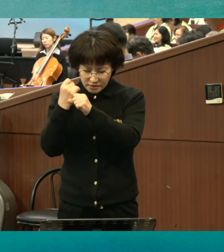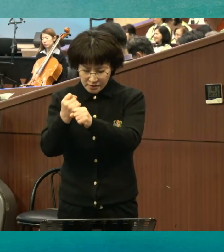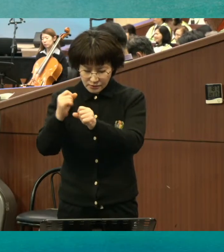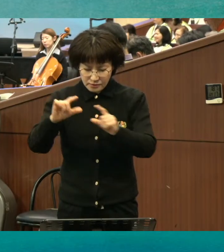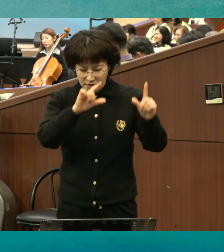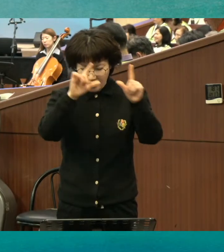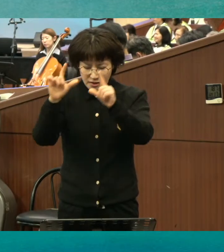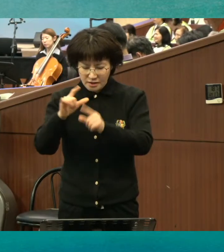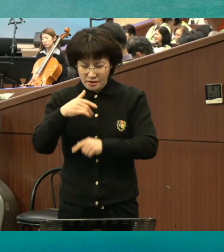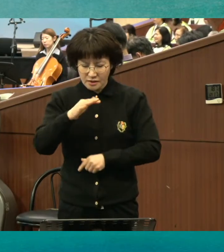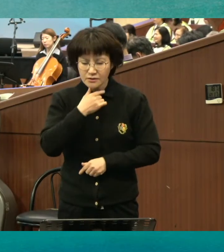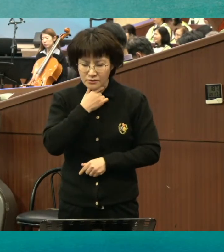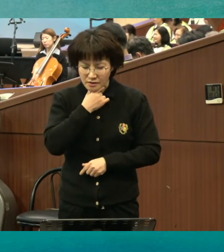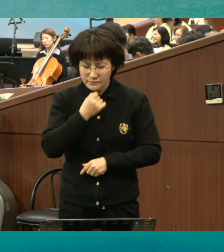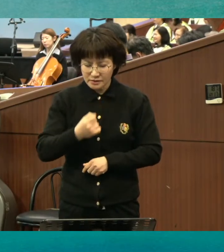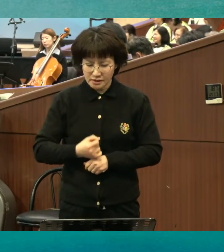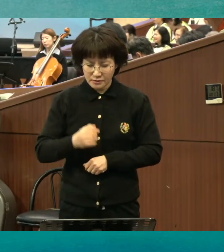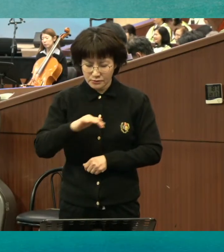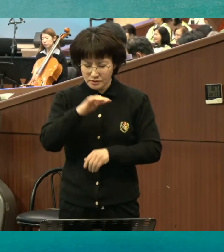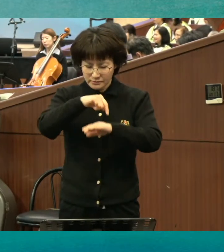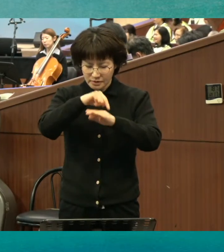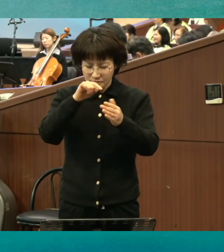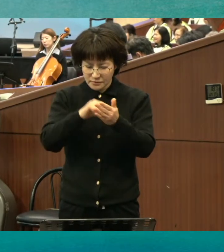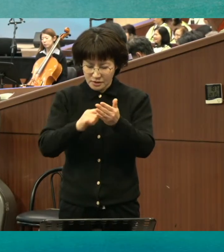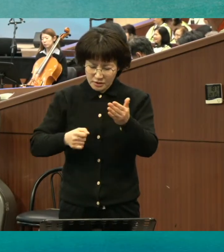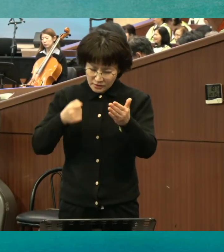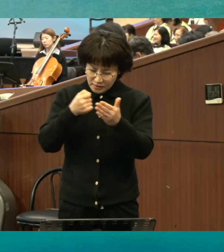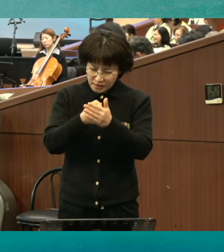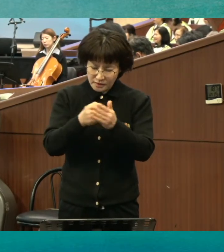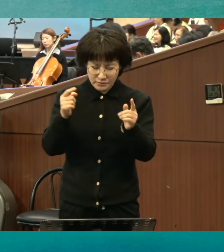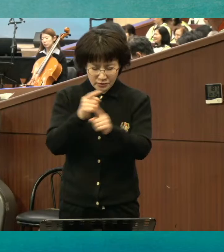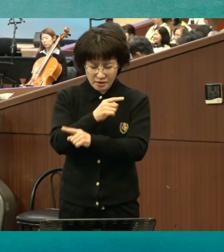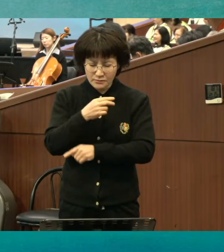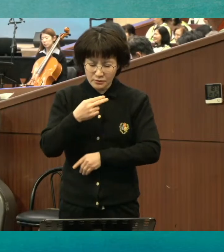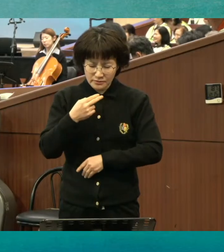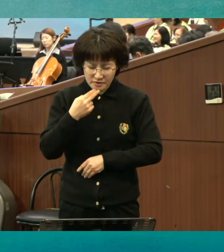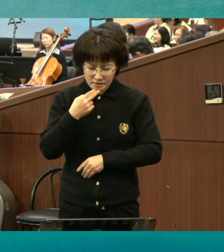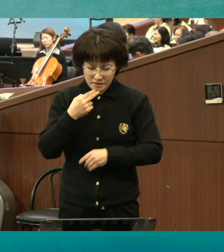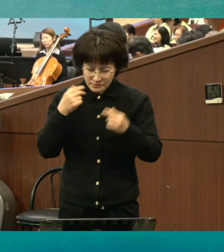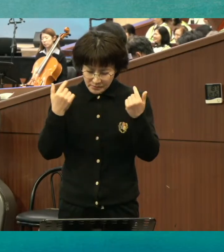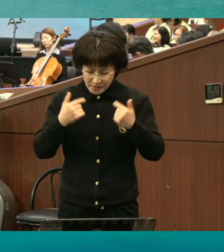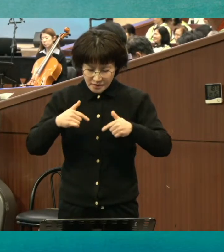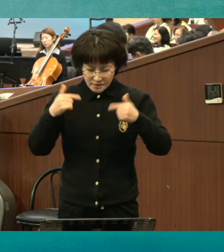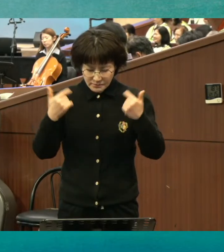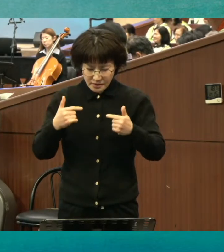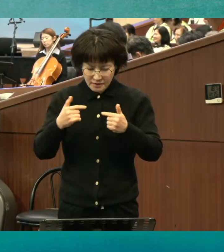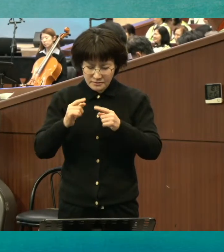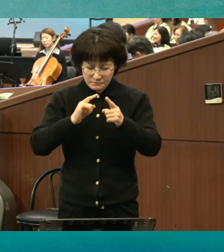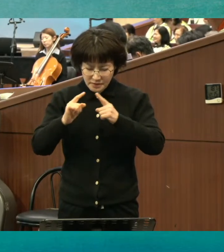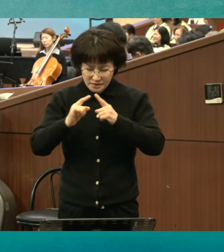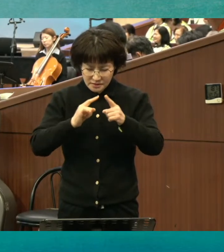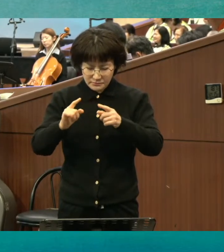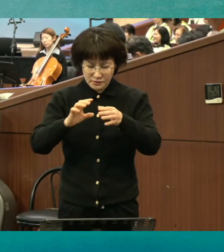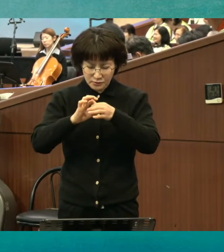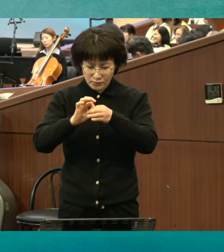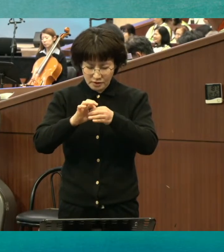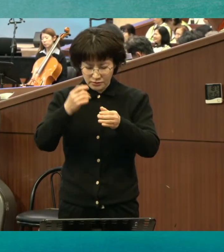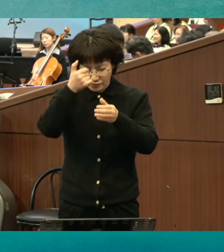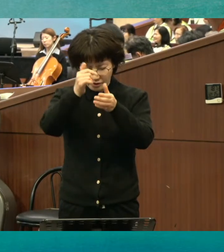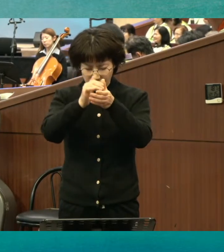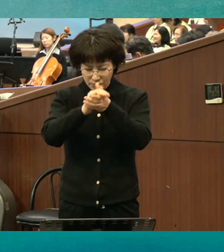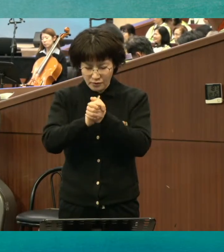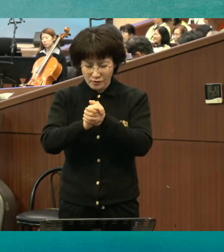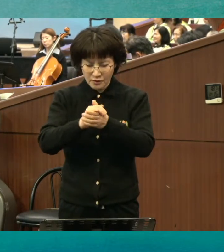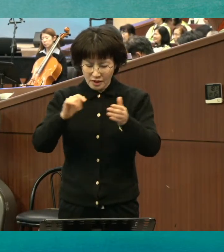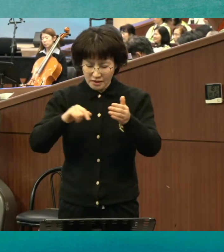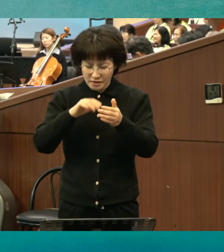살아가기를 원합니다. 우리의 마음과 결심이 변치 않게 하시고 날마다 말씀으로 기도 안에서